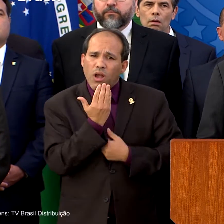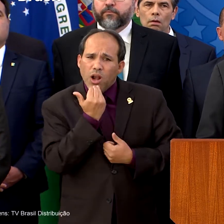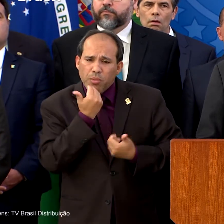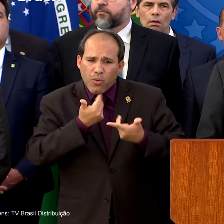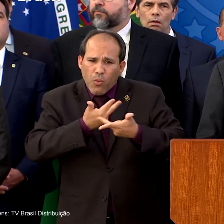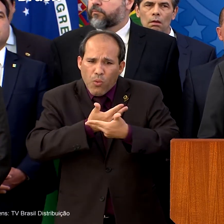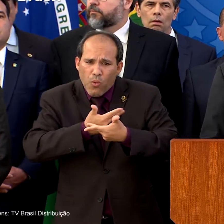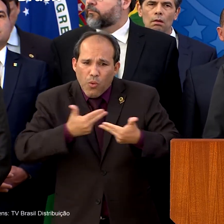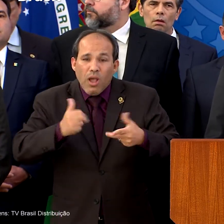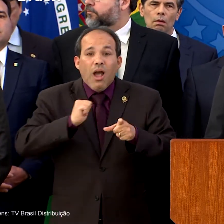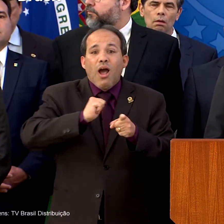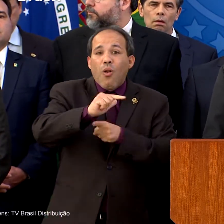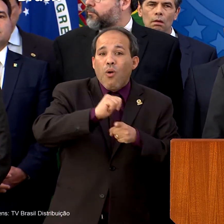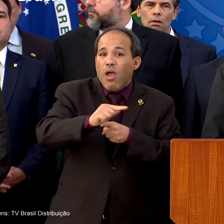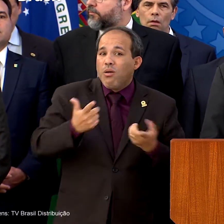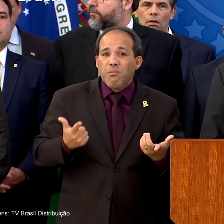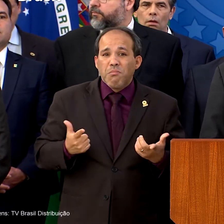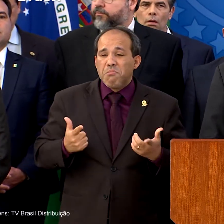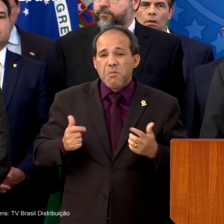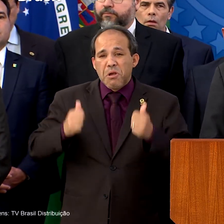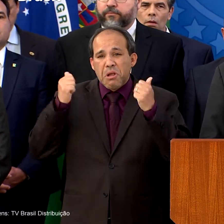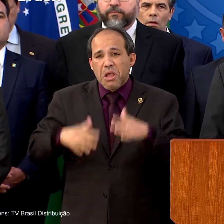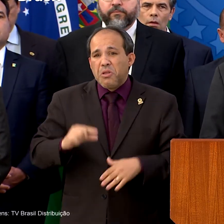alimentação de aluguéis